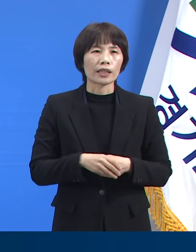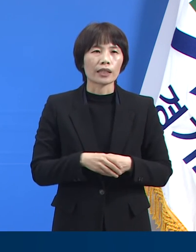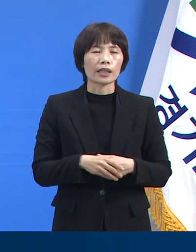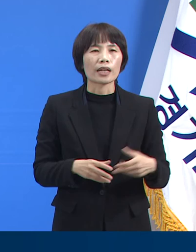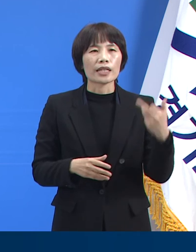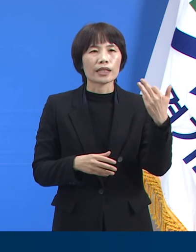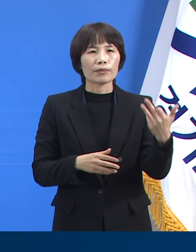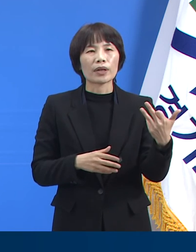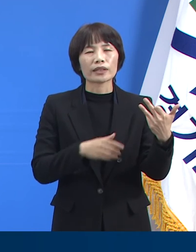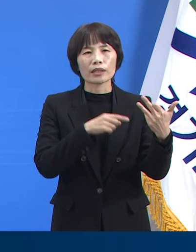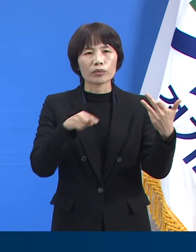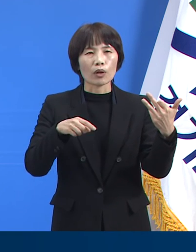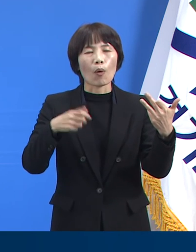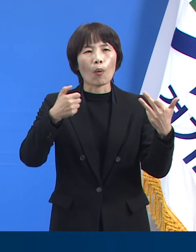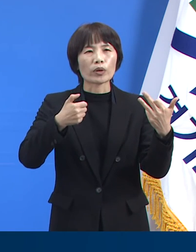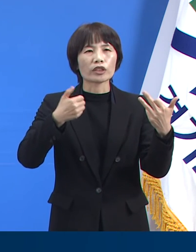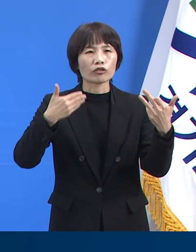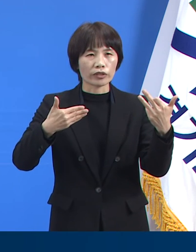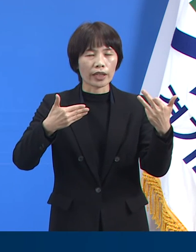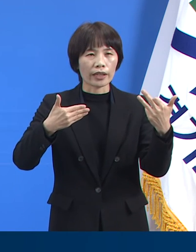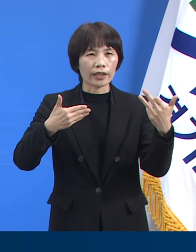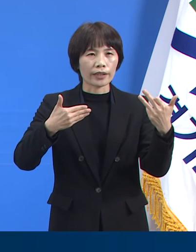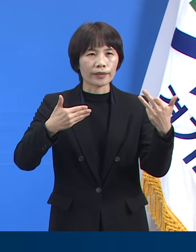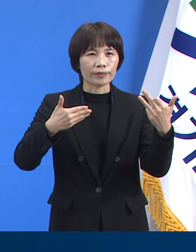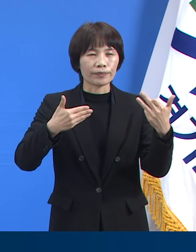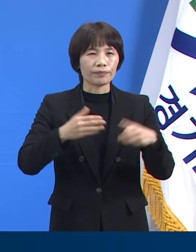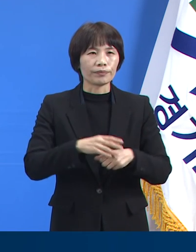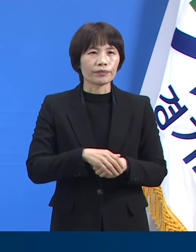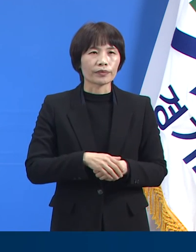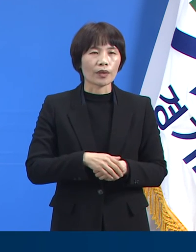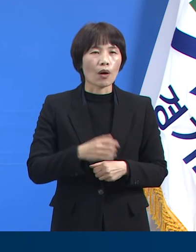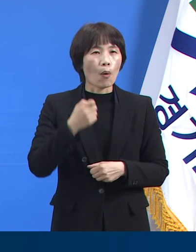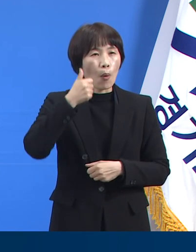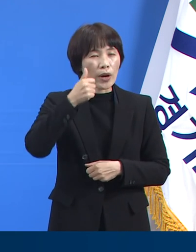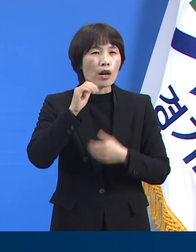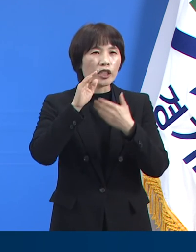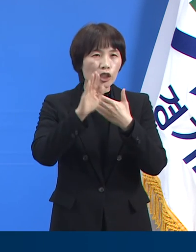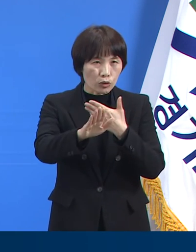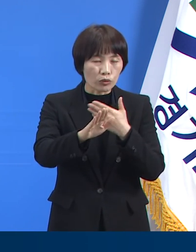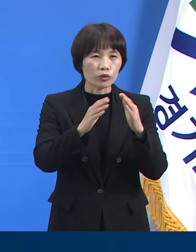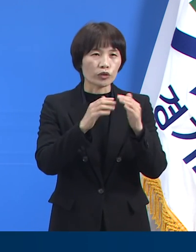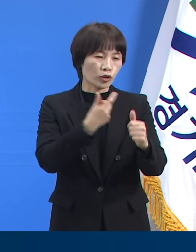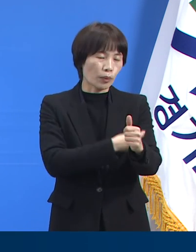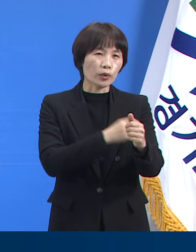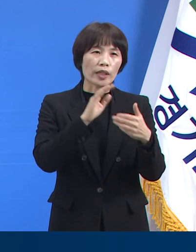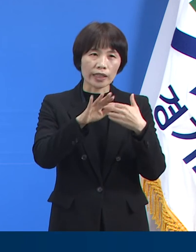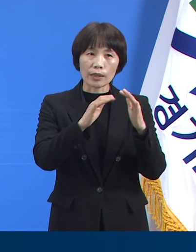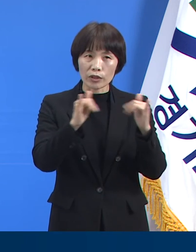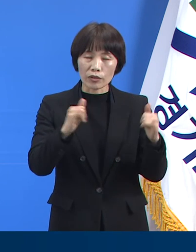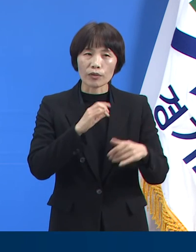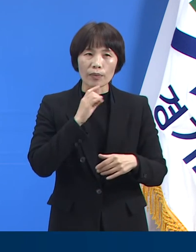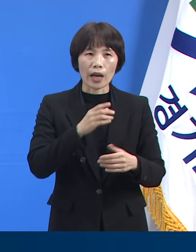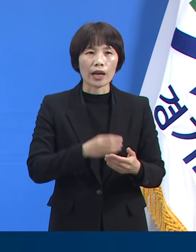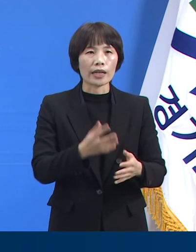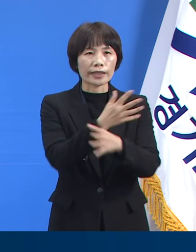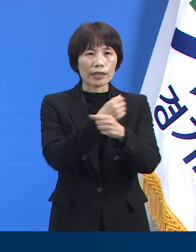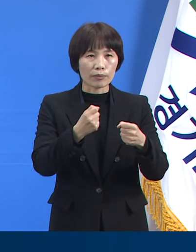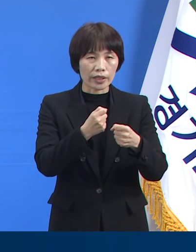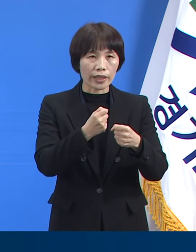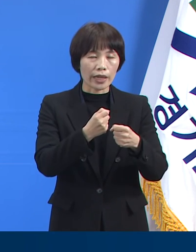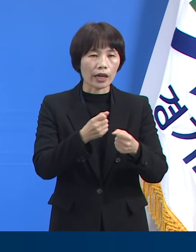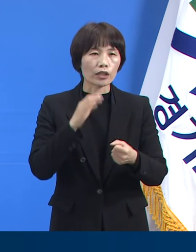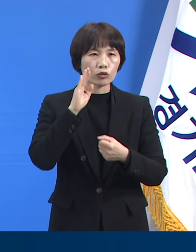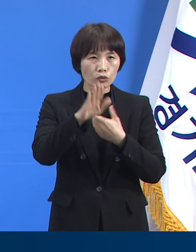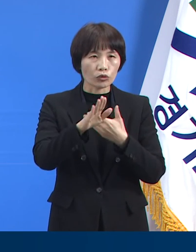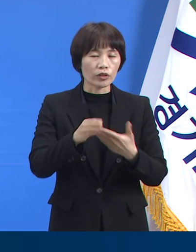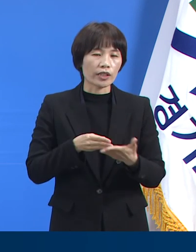18세에서 59세 기본 접종 완료자 중 5개월이 경과한 분이 접종 대상이며 코로나19 예방접종 사전 예약 누리집을